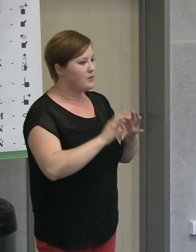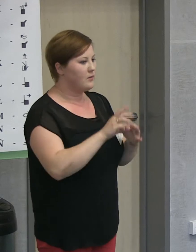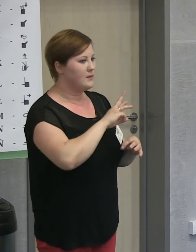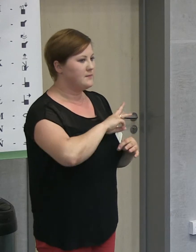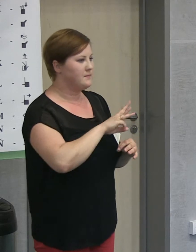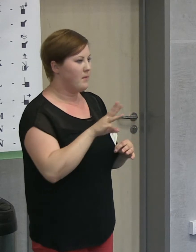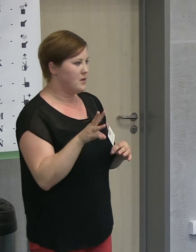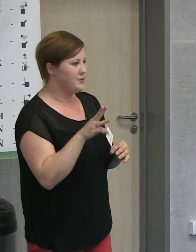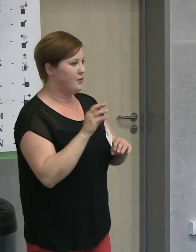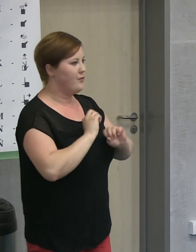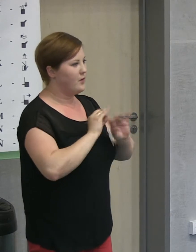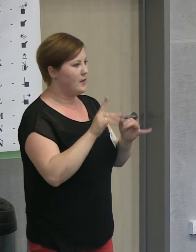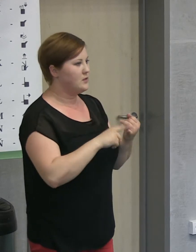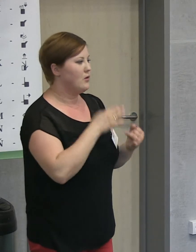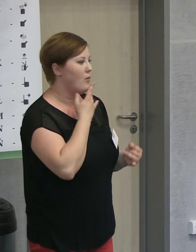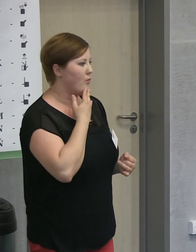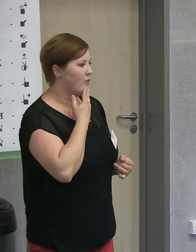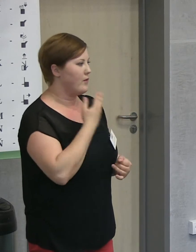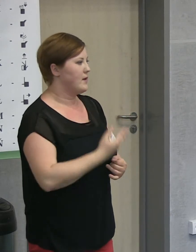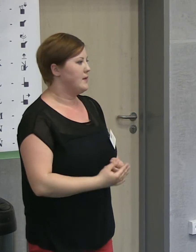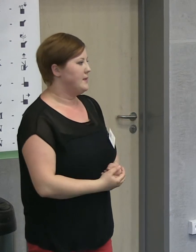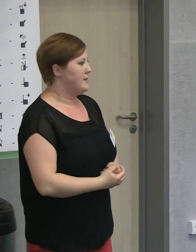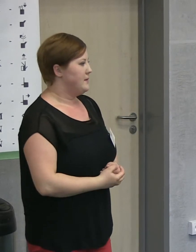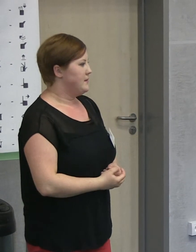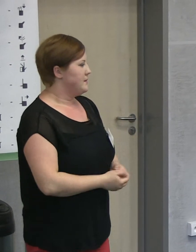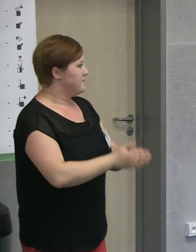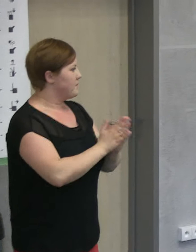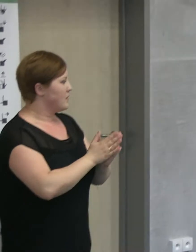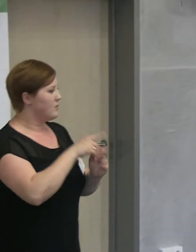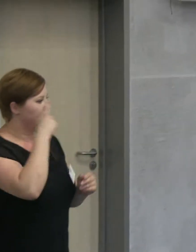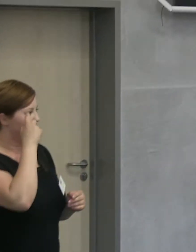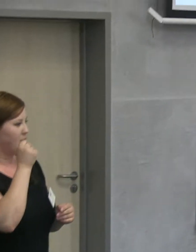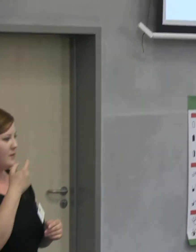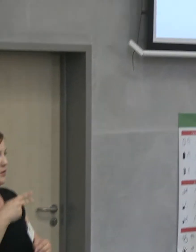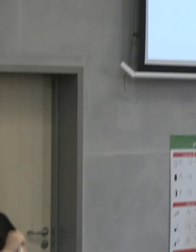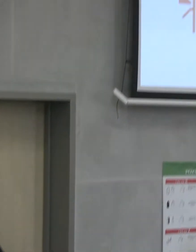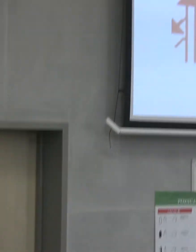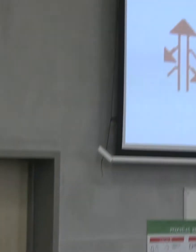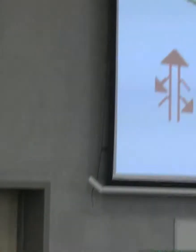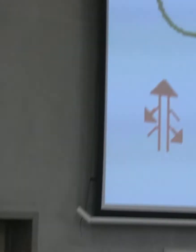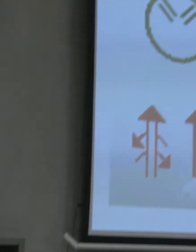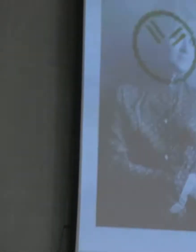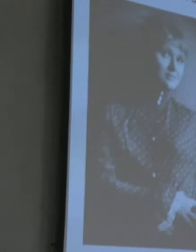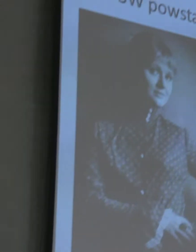Państwu wyjaśnię i opowiem, na czym to polega. I proszę zapamiętać, nie jest to pismo